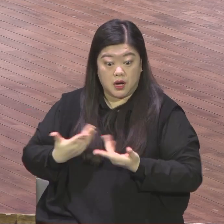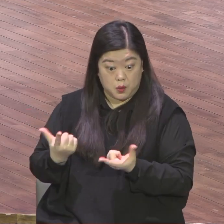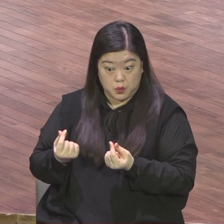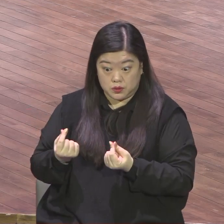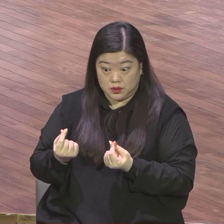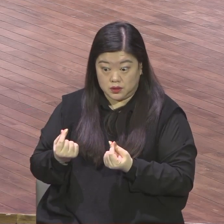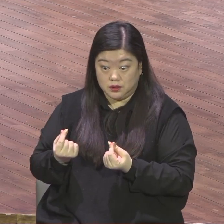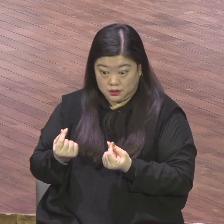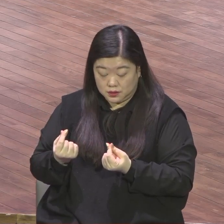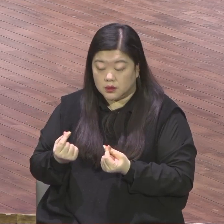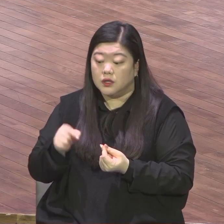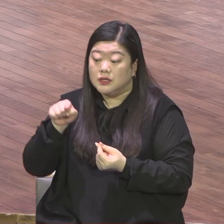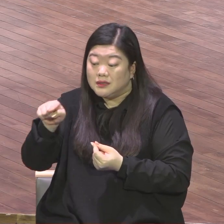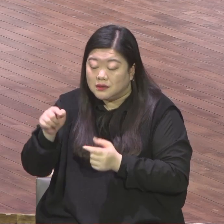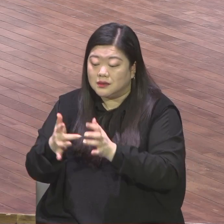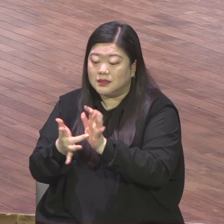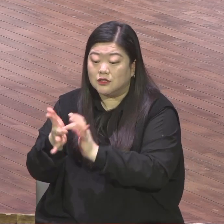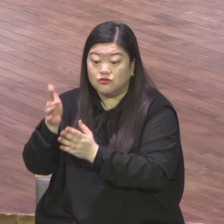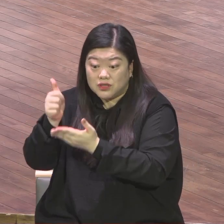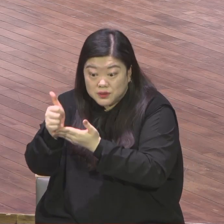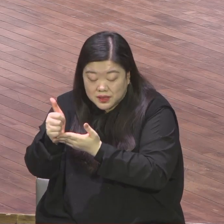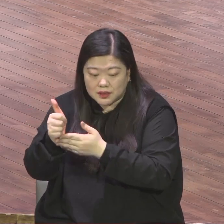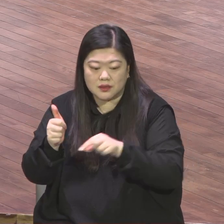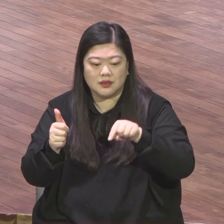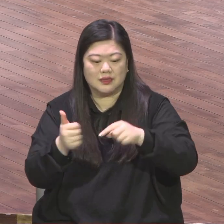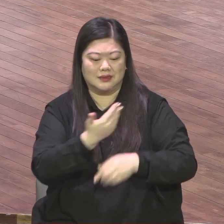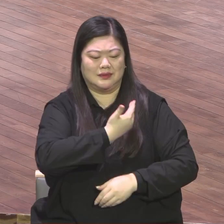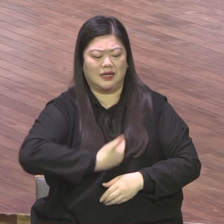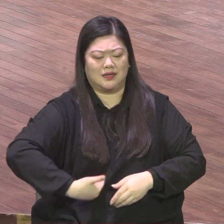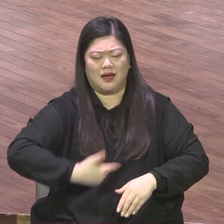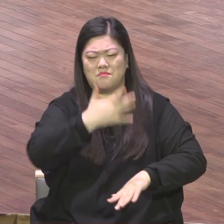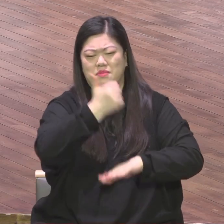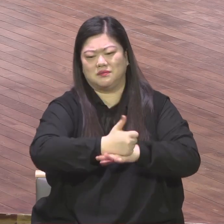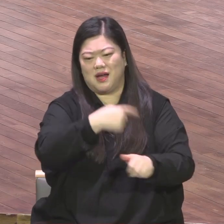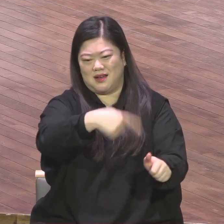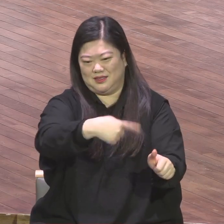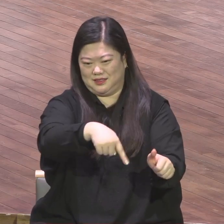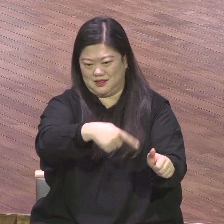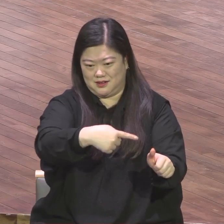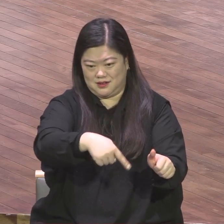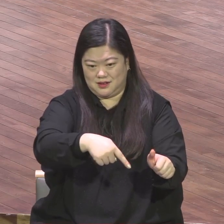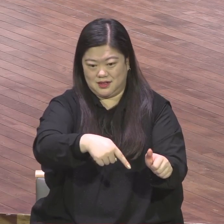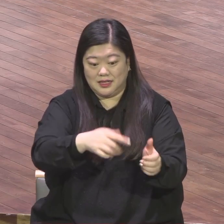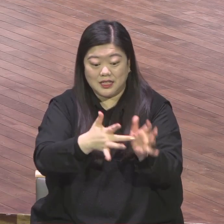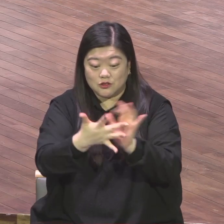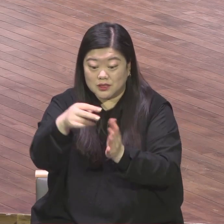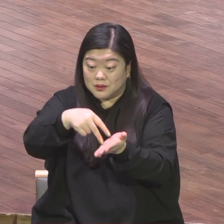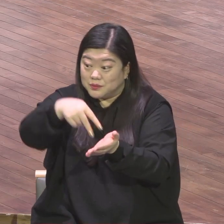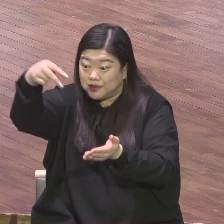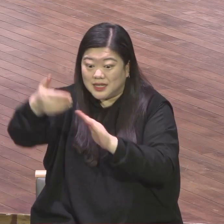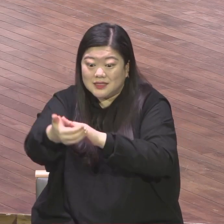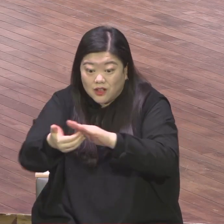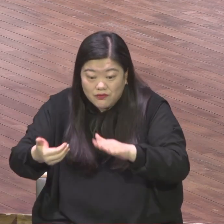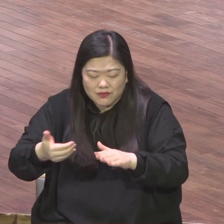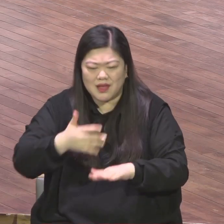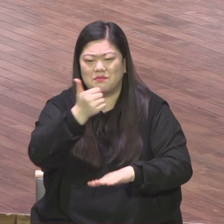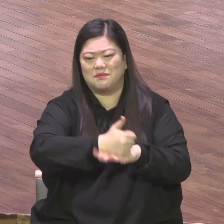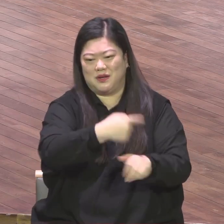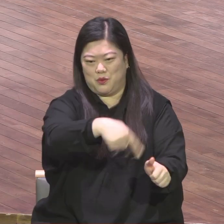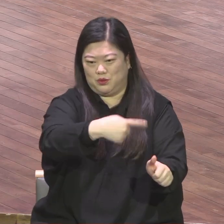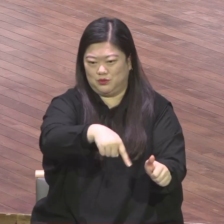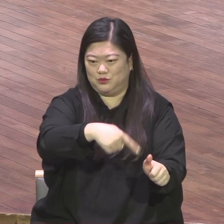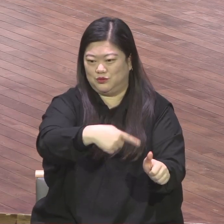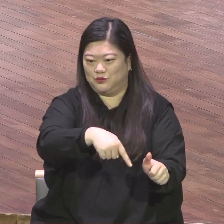제자들에게 신이 가르쳐 주신 마지막 강단입니다. 이 땅에 계시면서 마지막 이 강단 말씀을